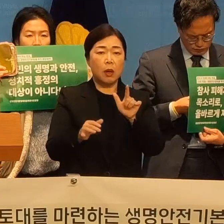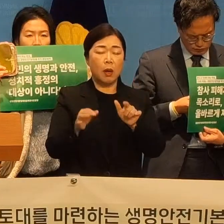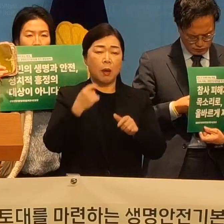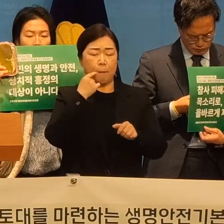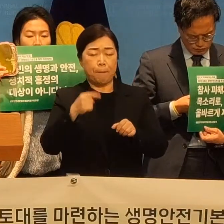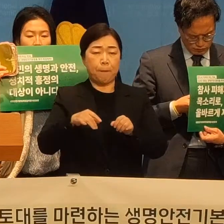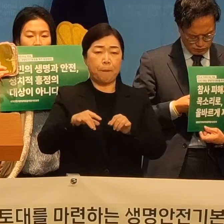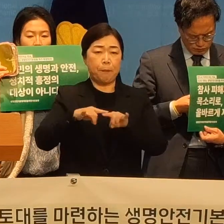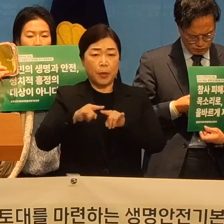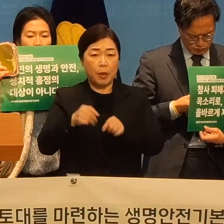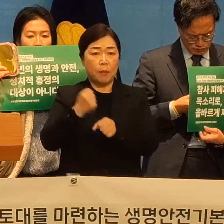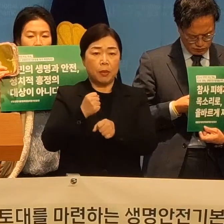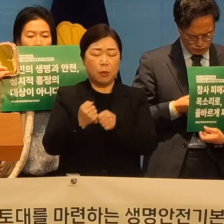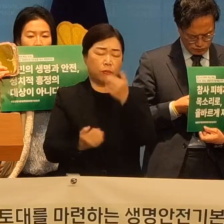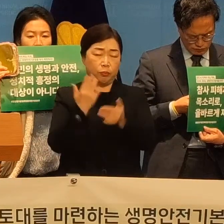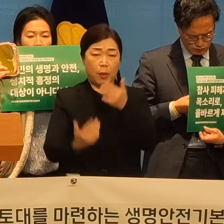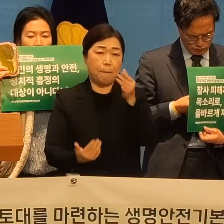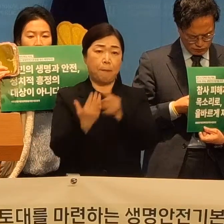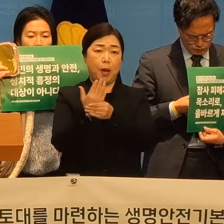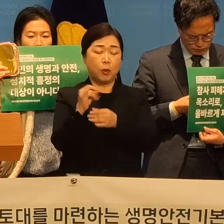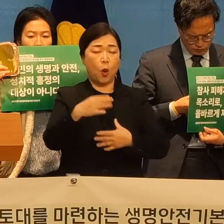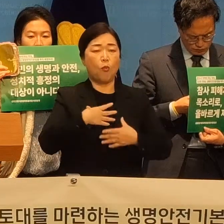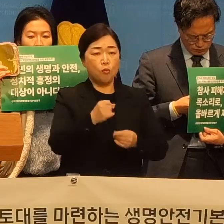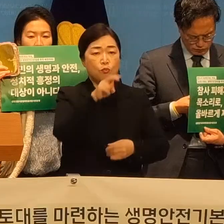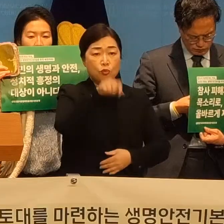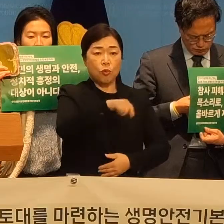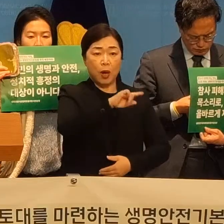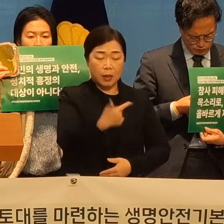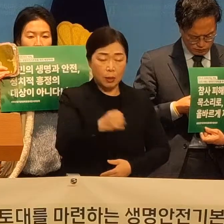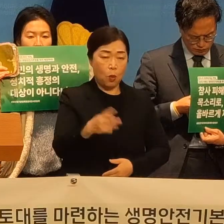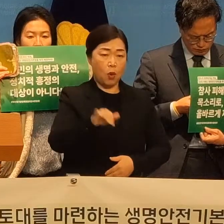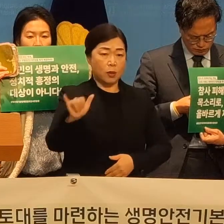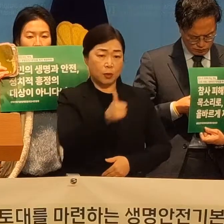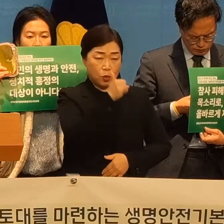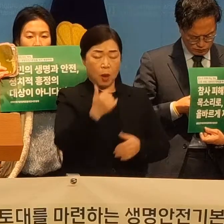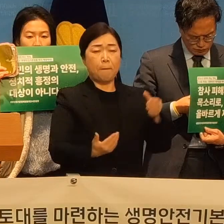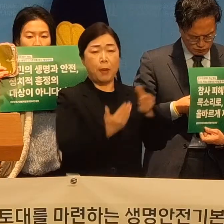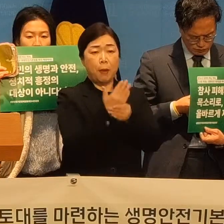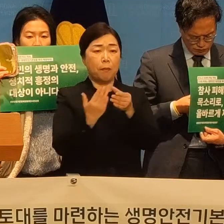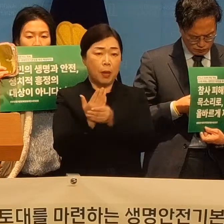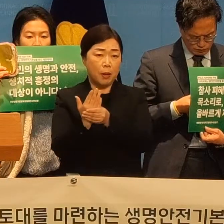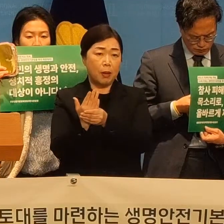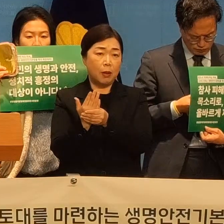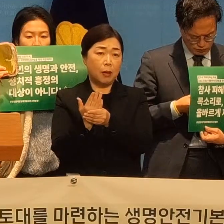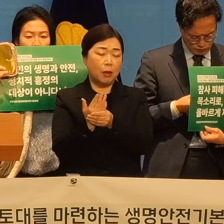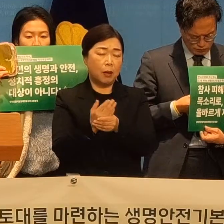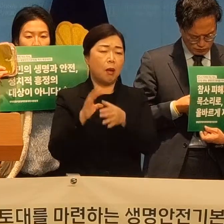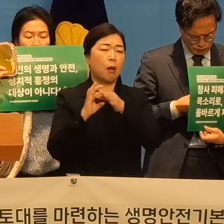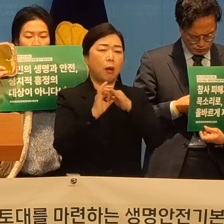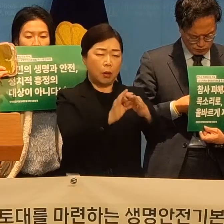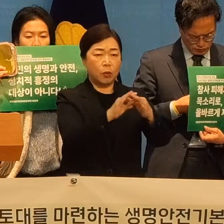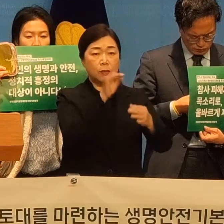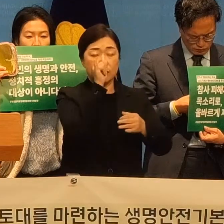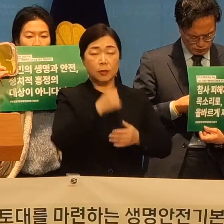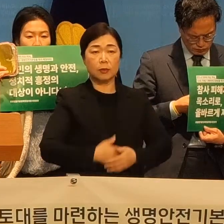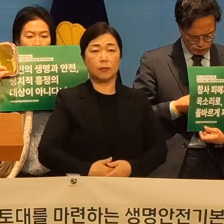참사, 무안공항 제주항공 사고 등 끔찍한 참사가 끊이지